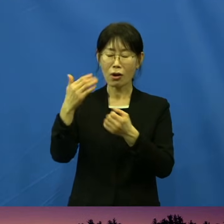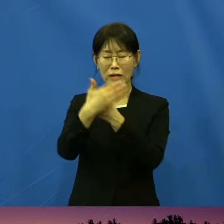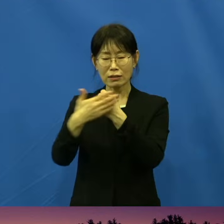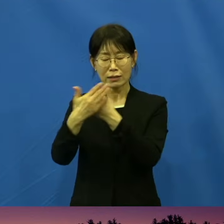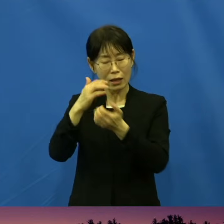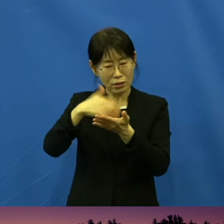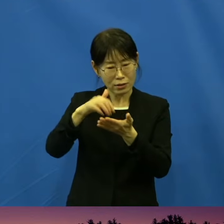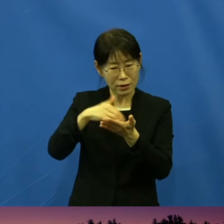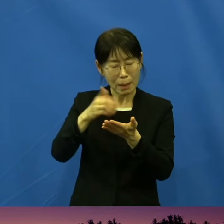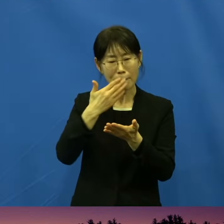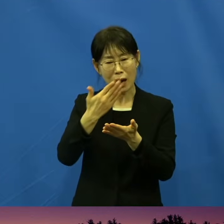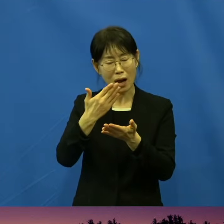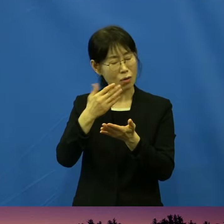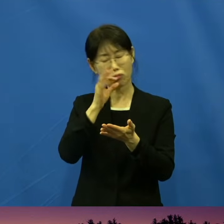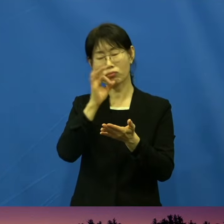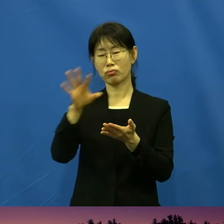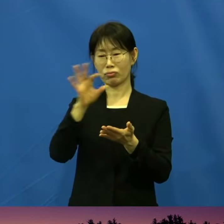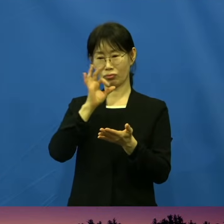충만이다.